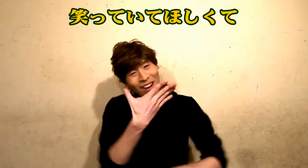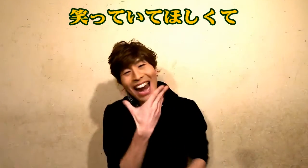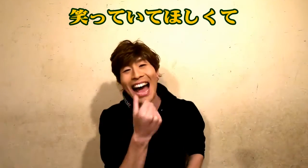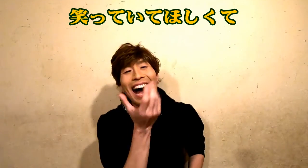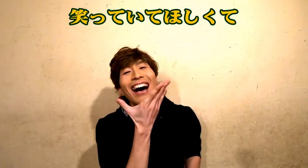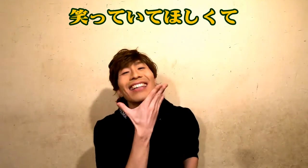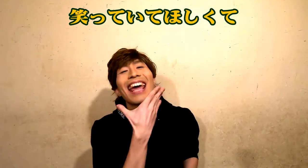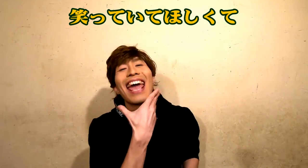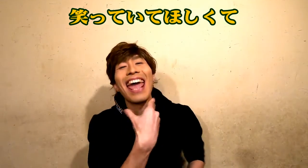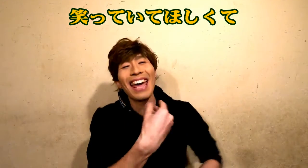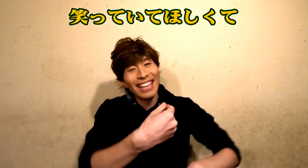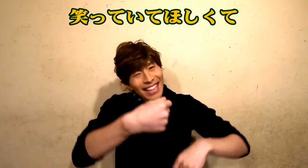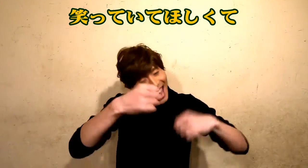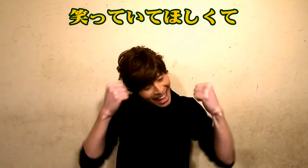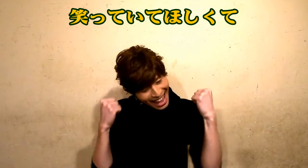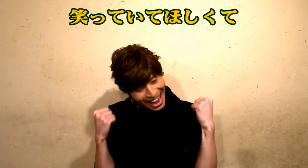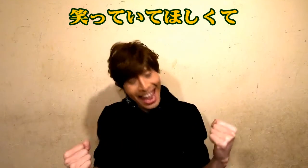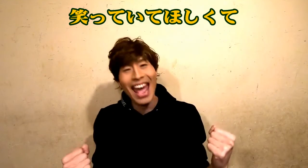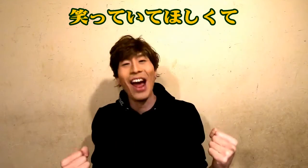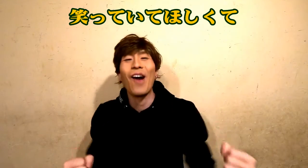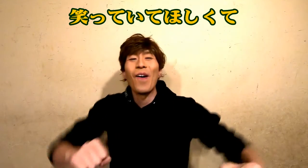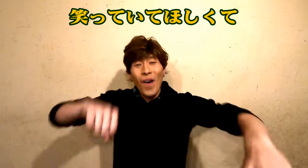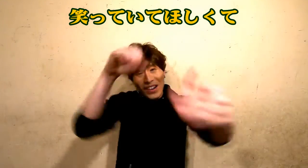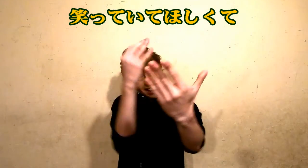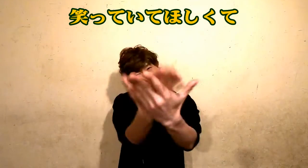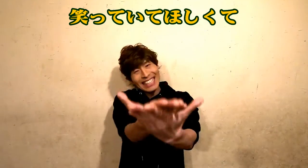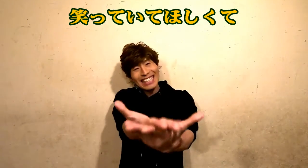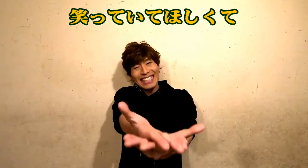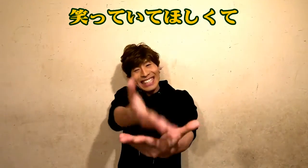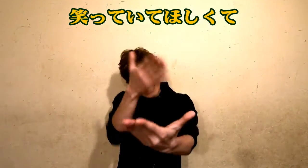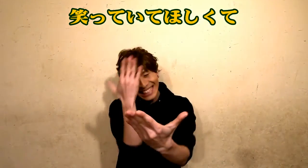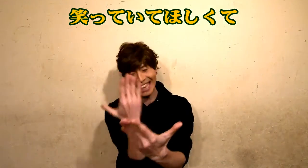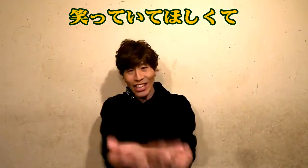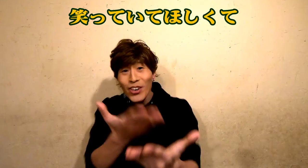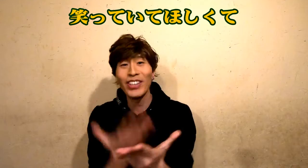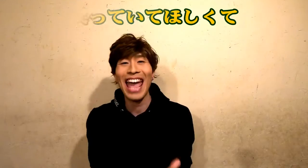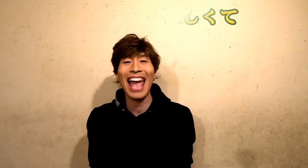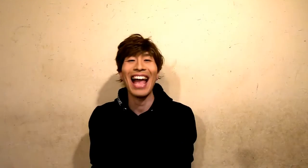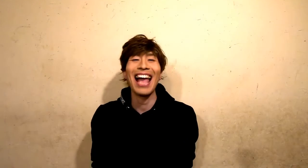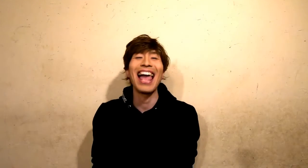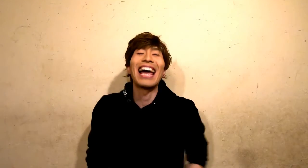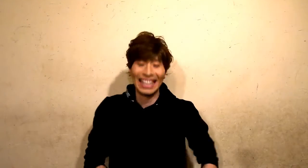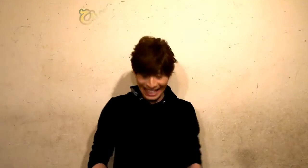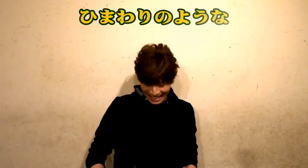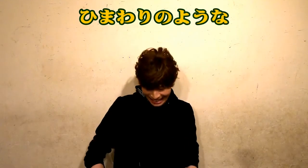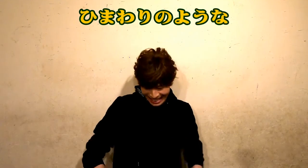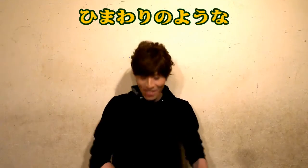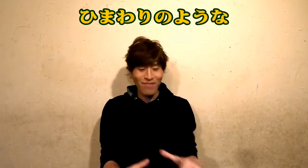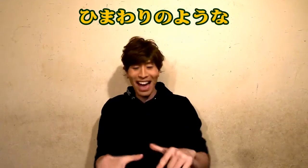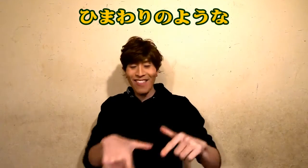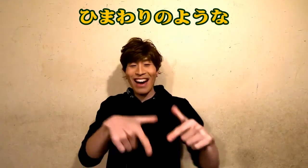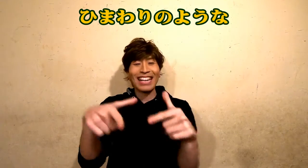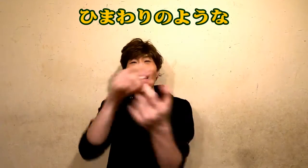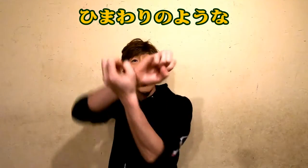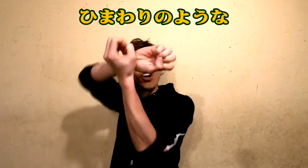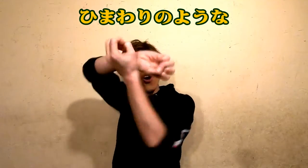笑っていて欲しくて、ひまわりのよう